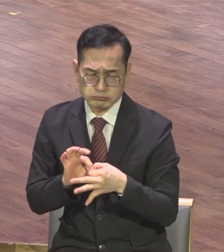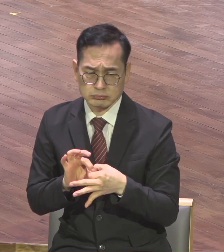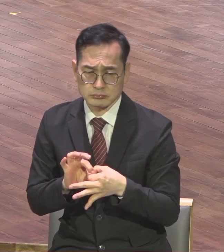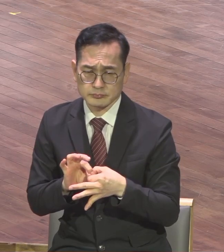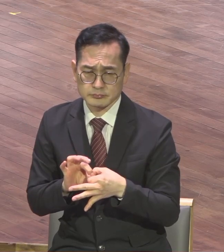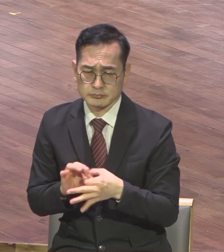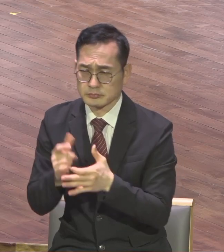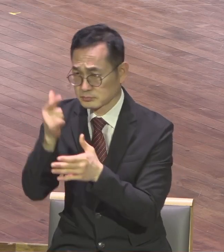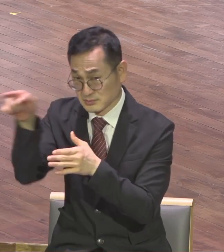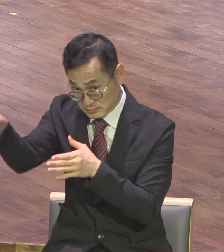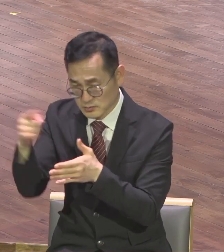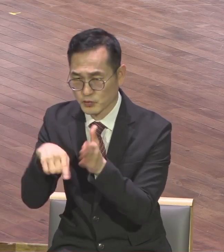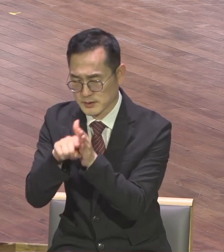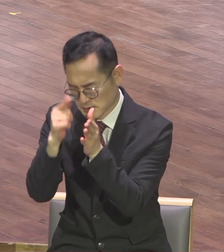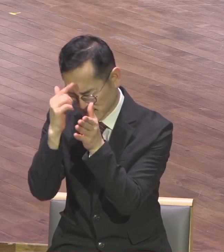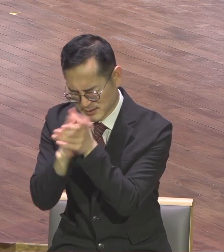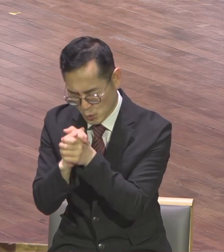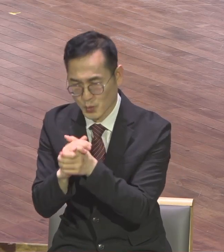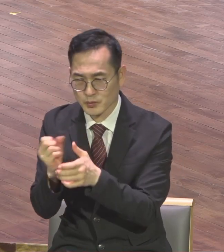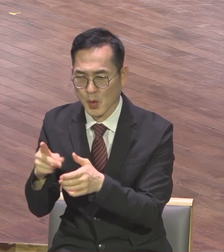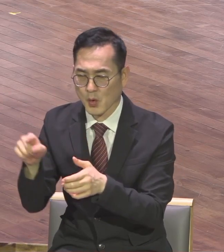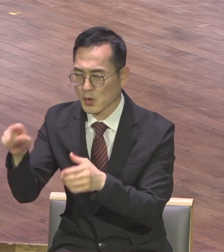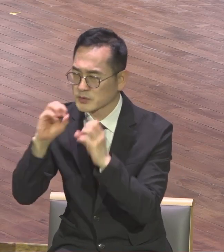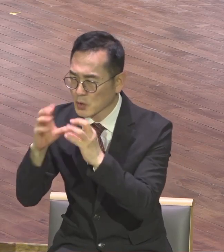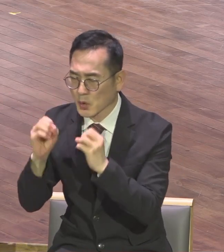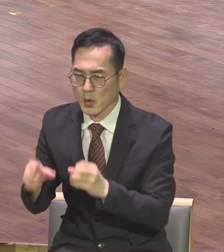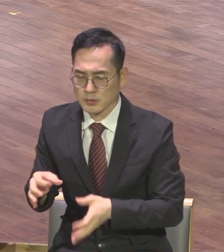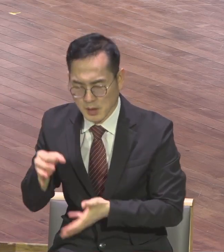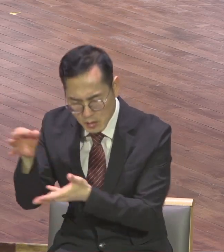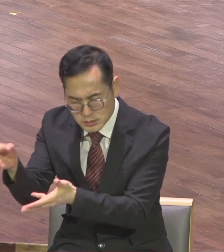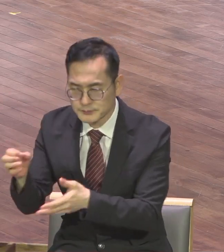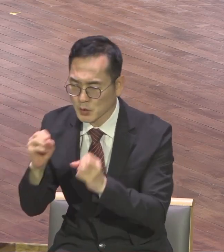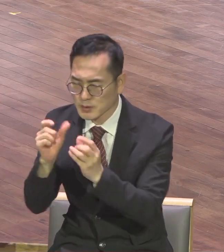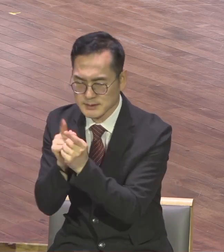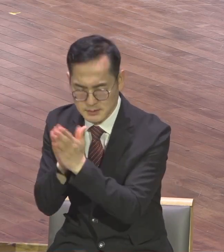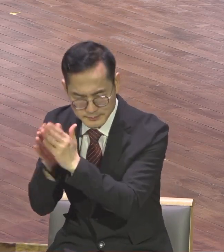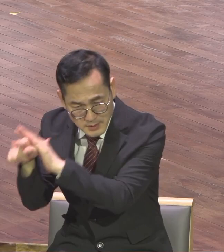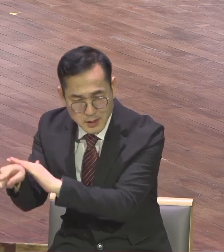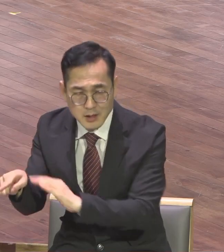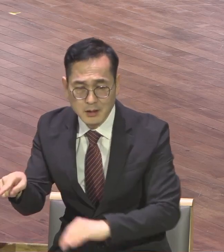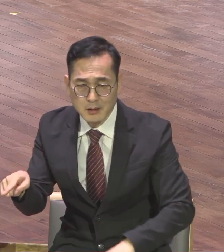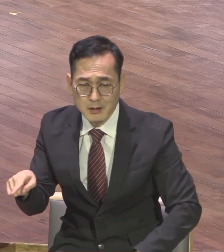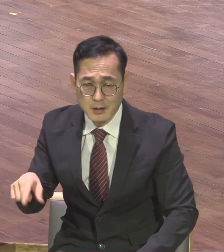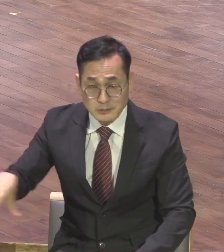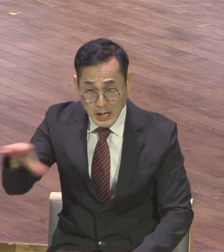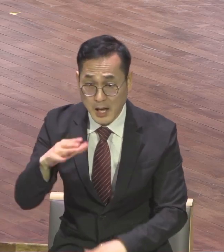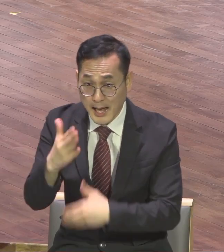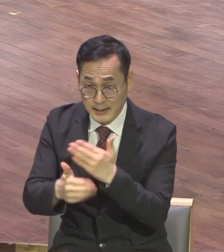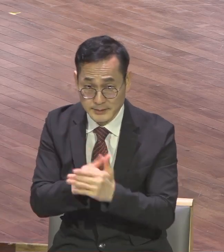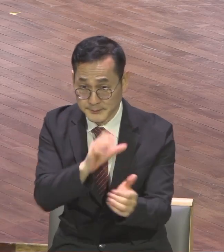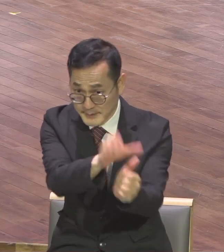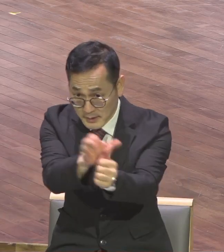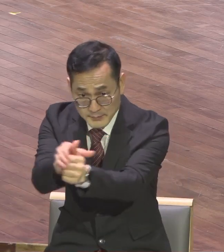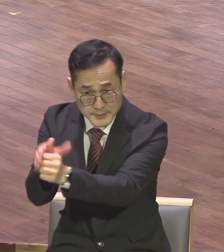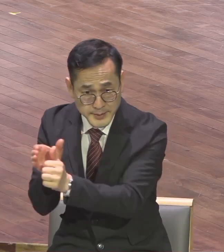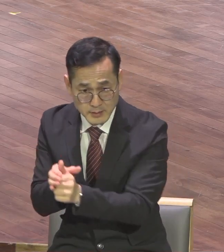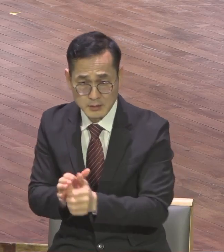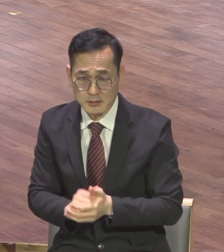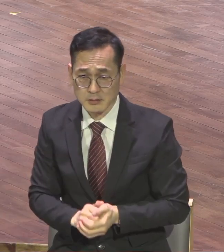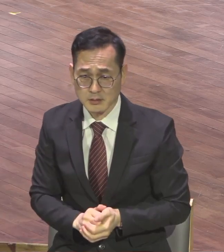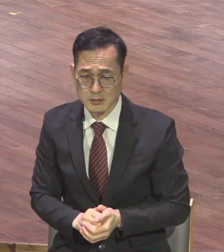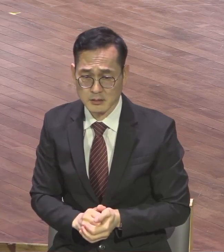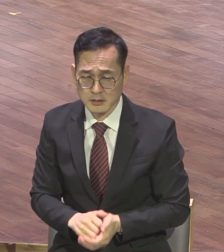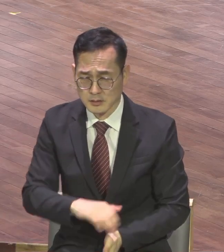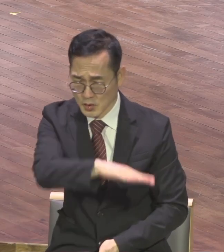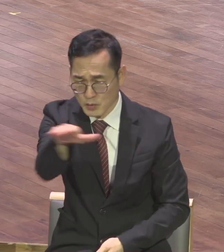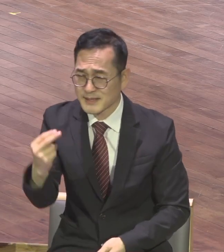최고 지상 소원이고 명령이 이건데 교회 존재의 이유, 내가 사는 존재의 이유 오직 생명